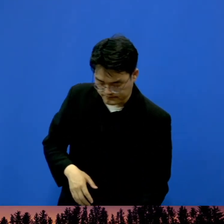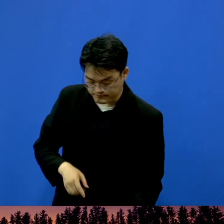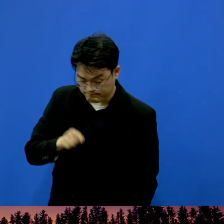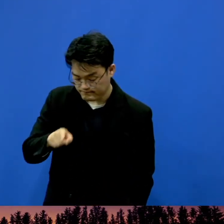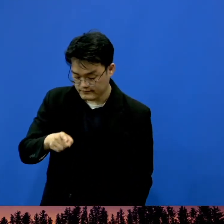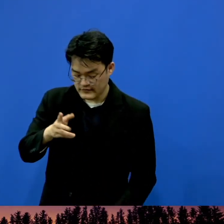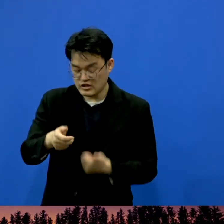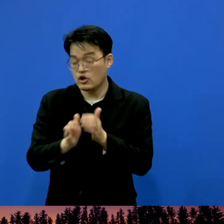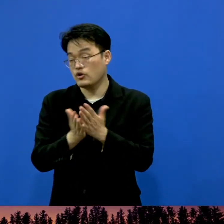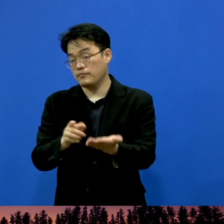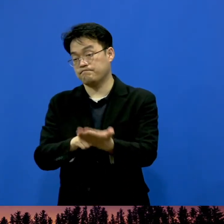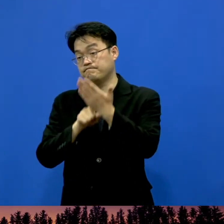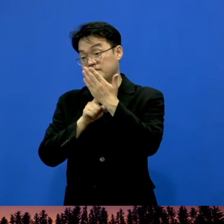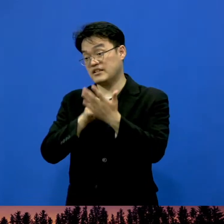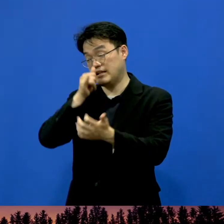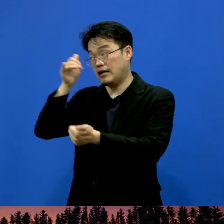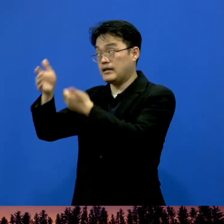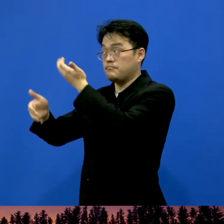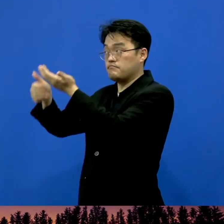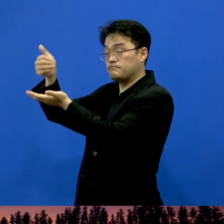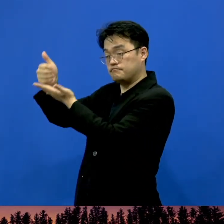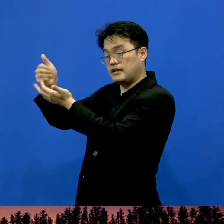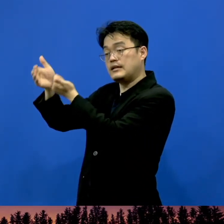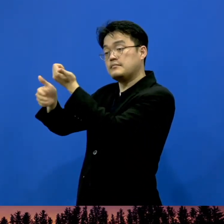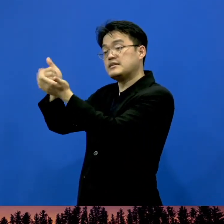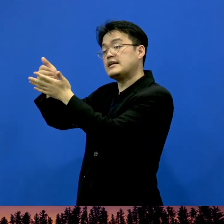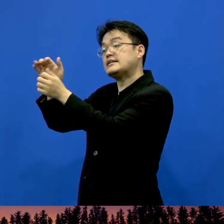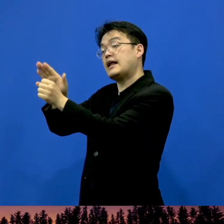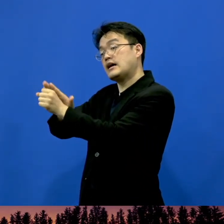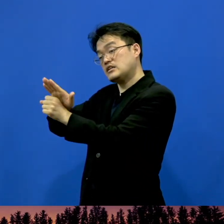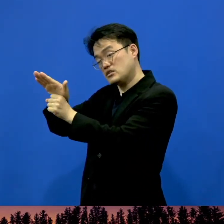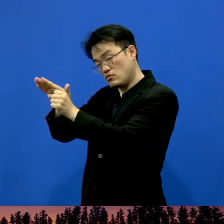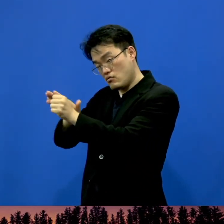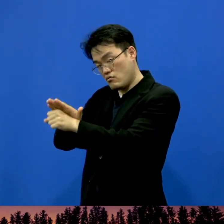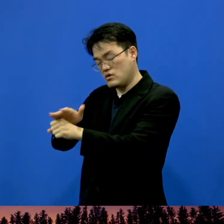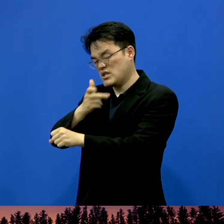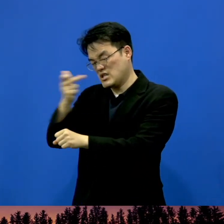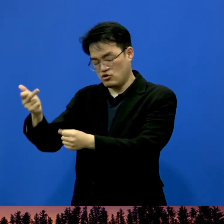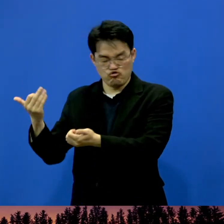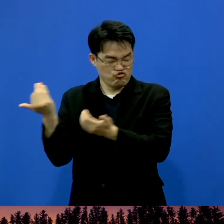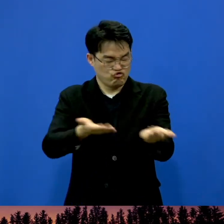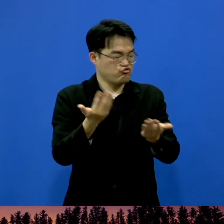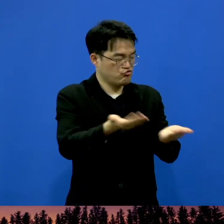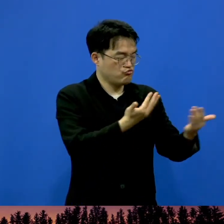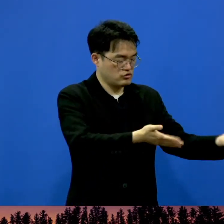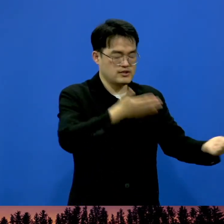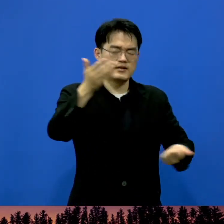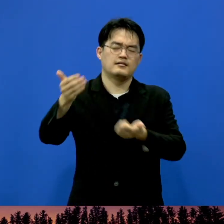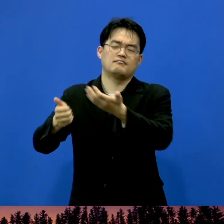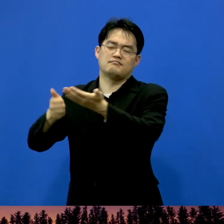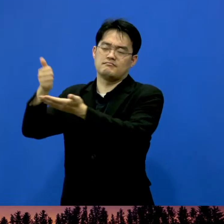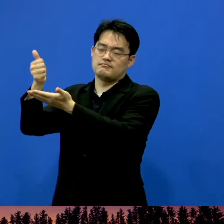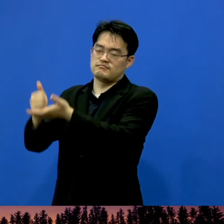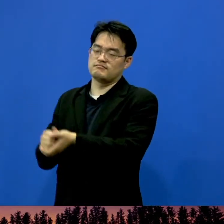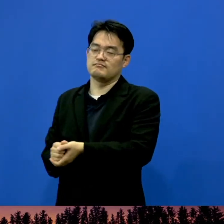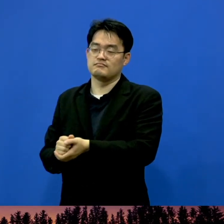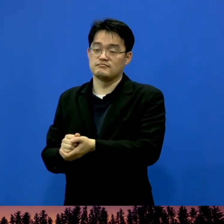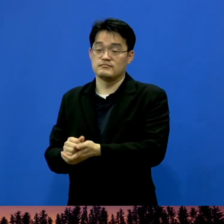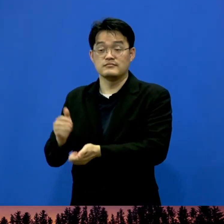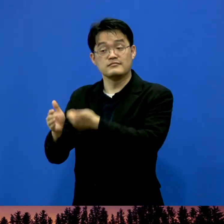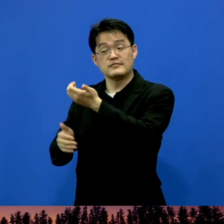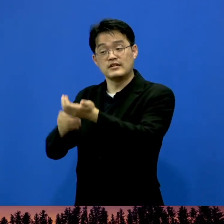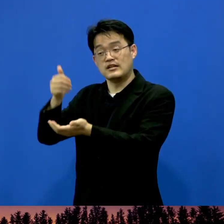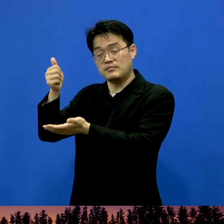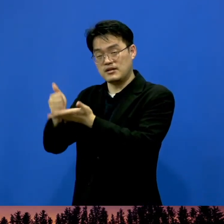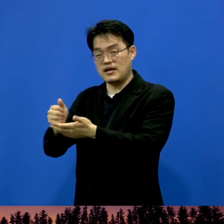하나님은 사랑이시고 그분은 주시는 분이세요. 그래서 여러분 하나님은 두 동사를 갖고 있어요. 사랑한다는 것과